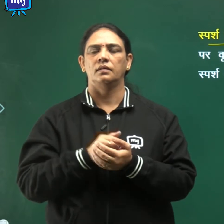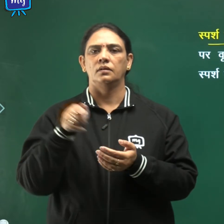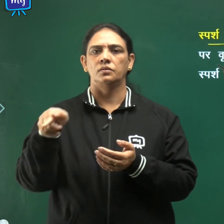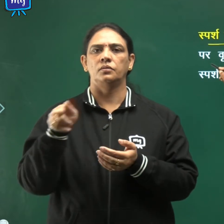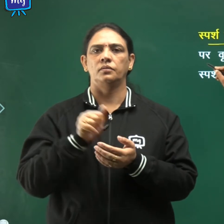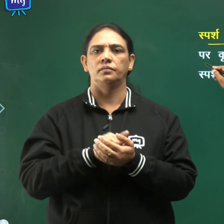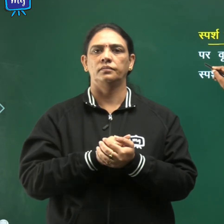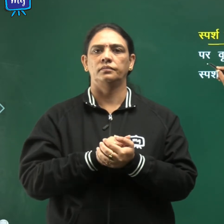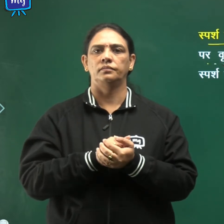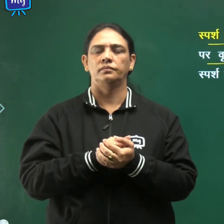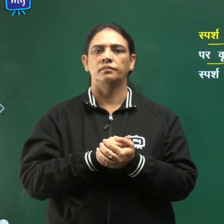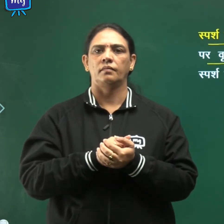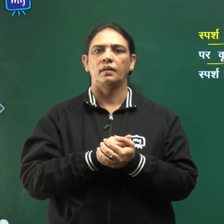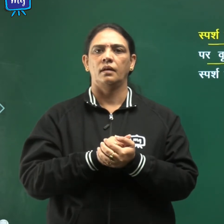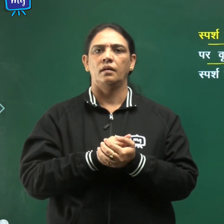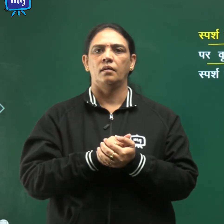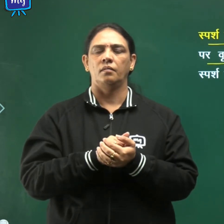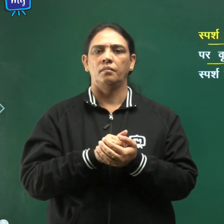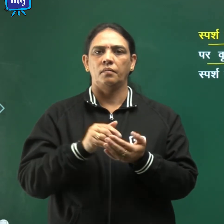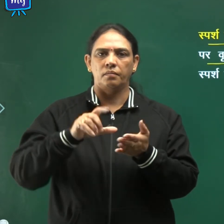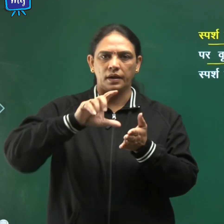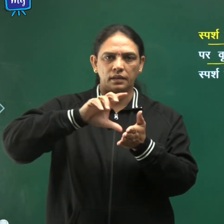जो परिधि पर